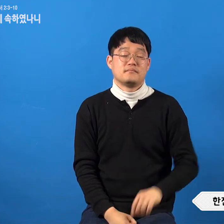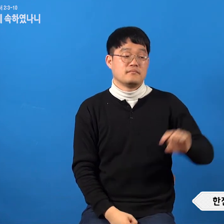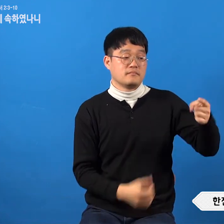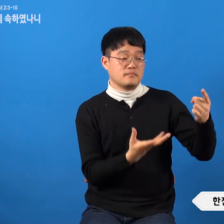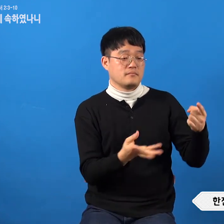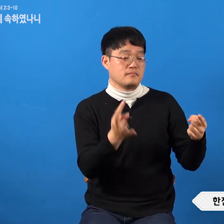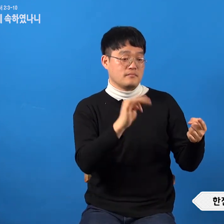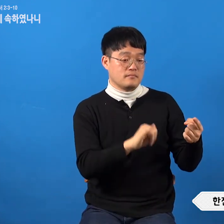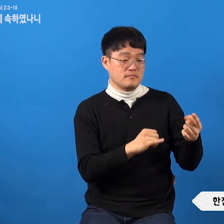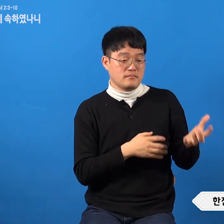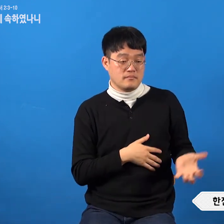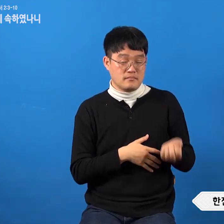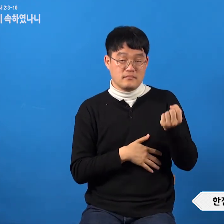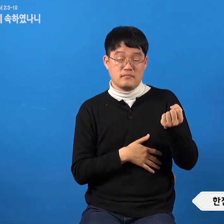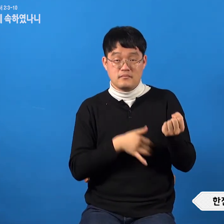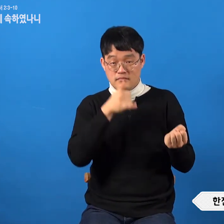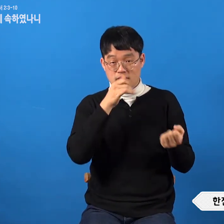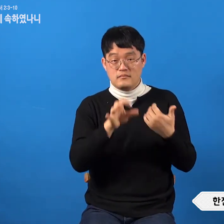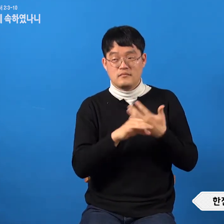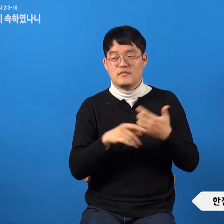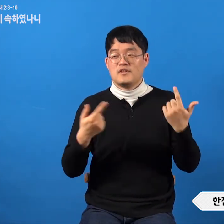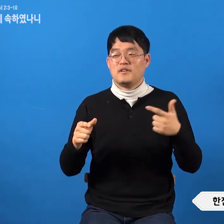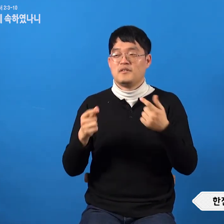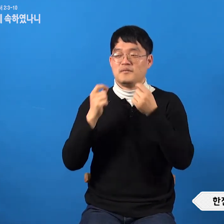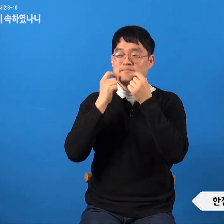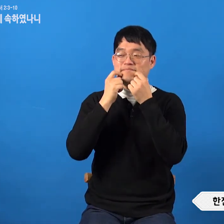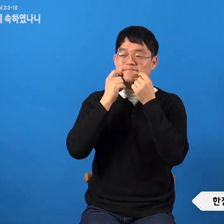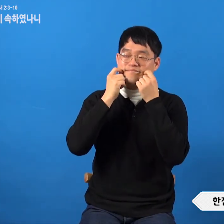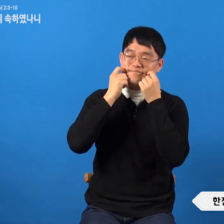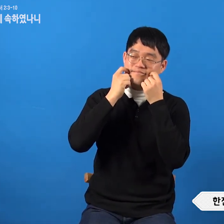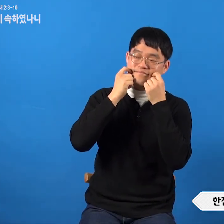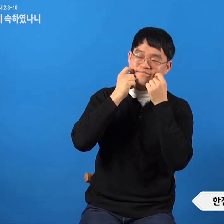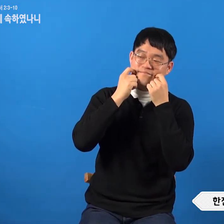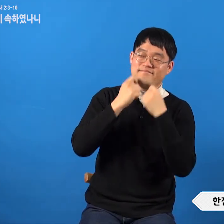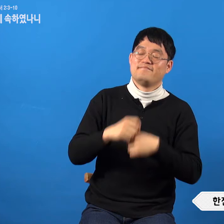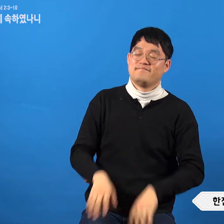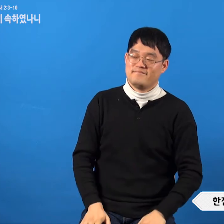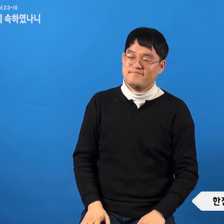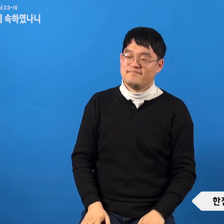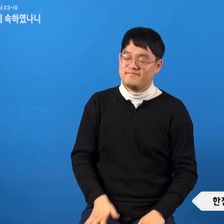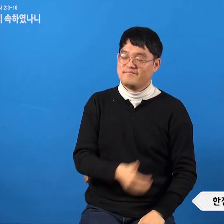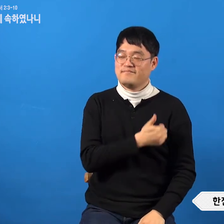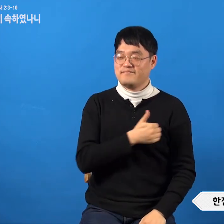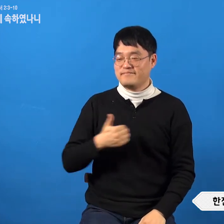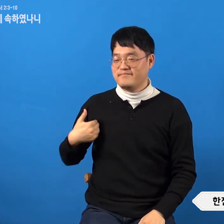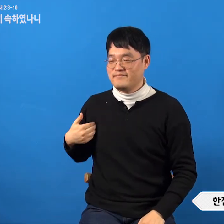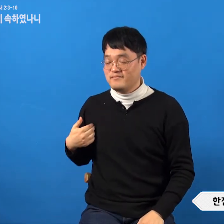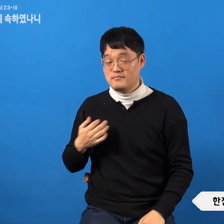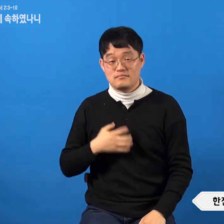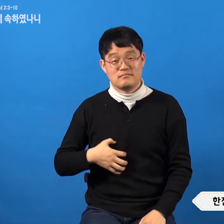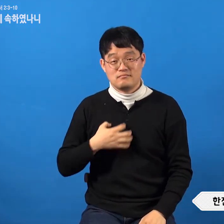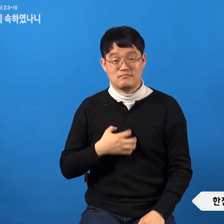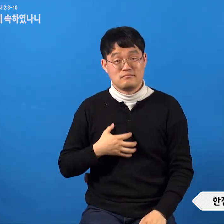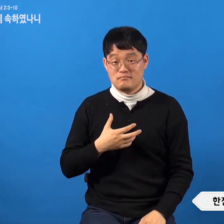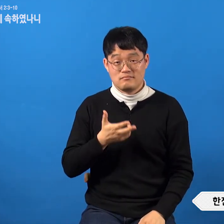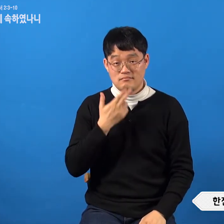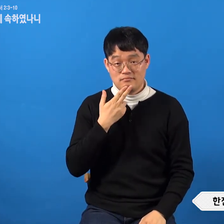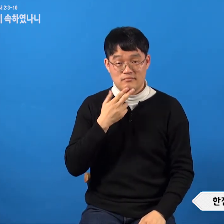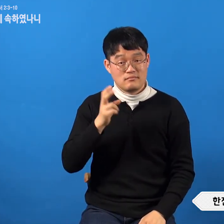100억이 있다면 늘 빙긋이 웃으며 살지 않겠습니까? 걱정할 게 뭐가 있습니까? 100억이